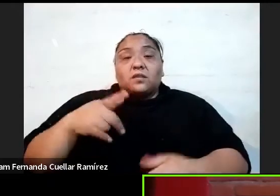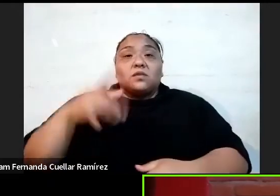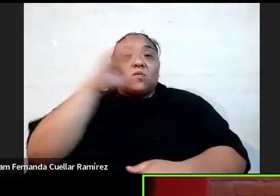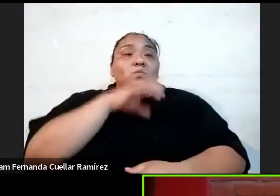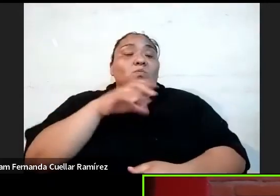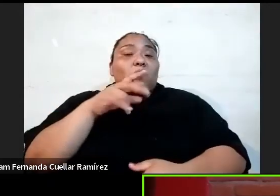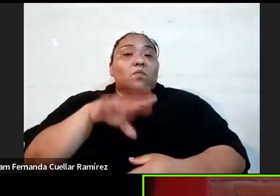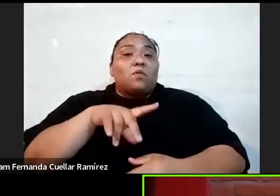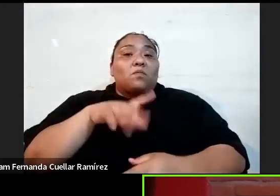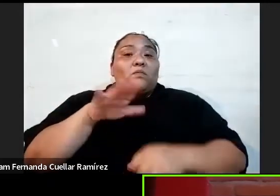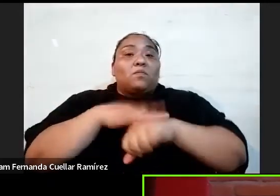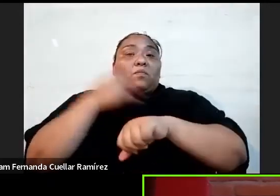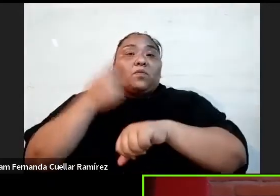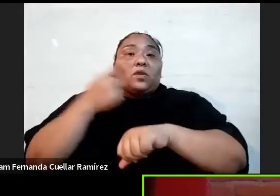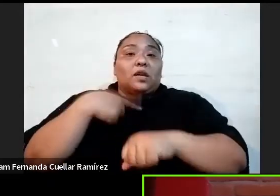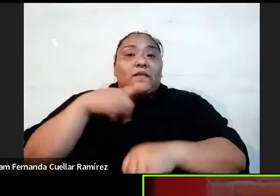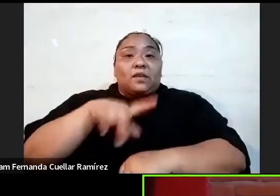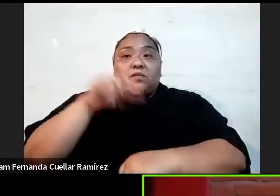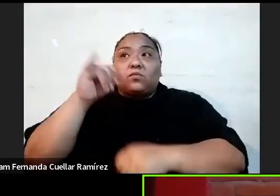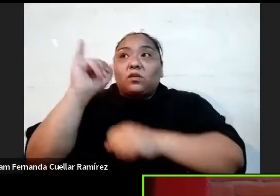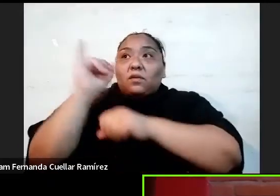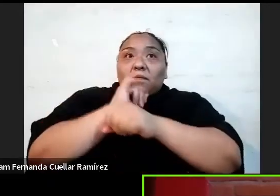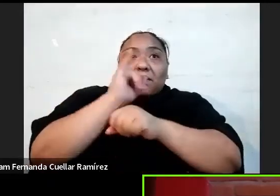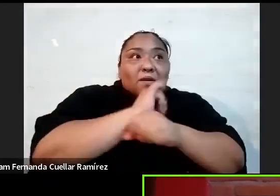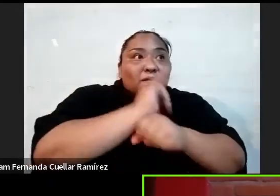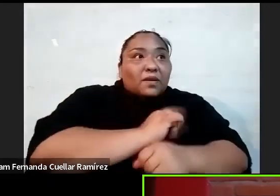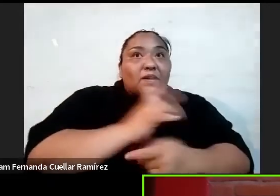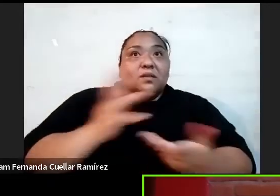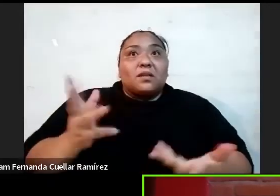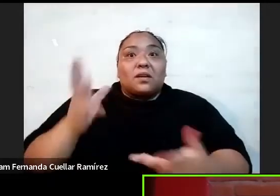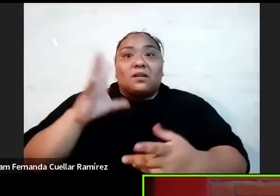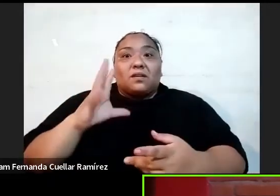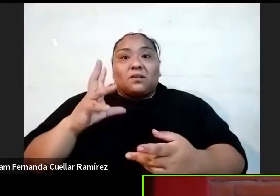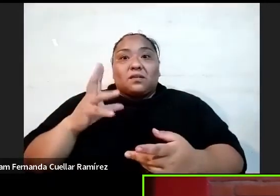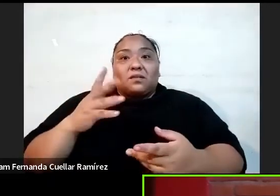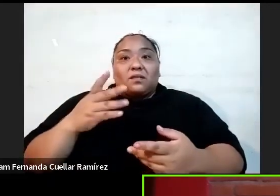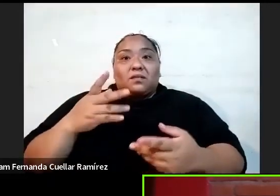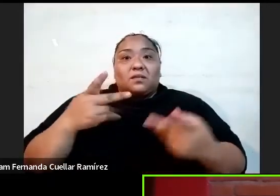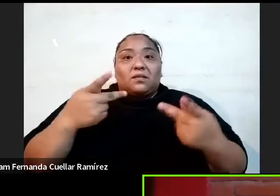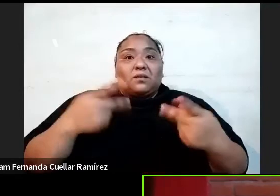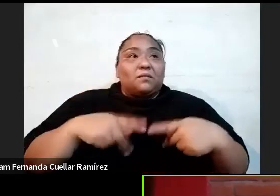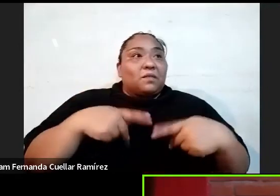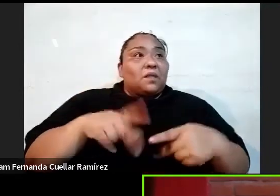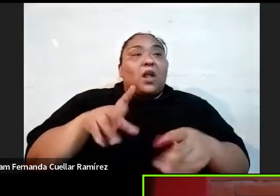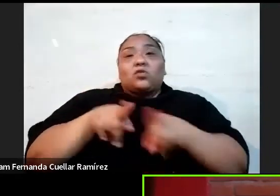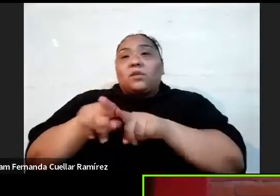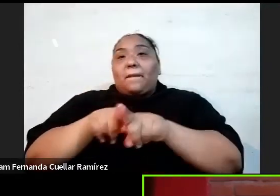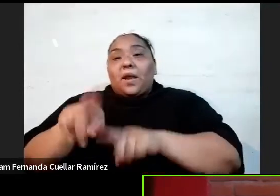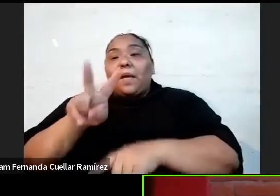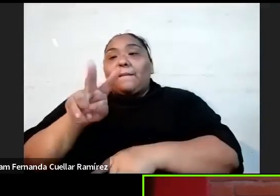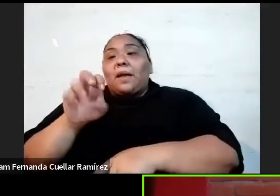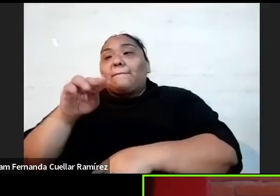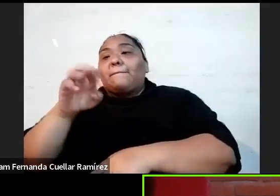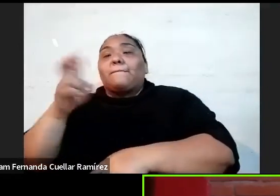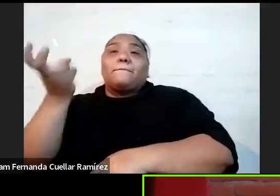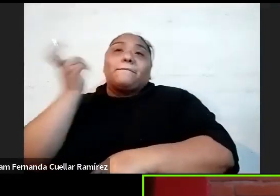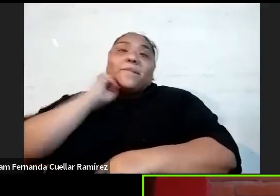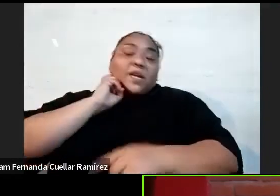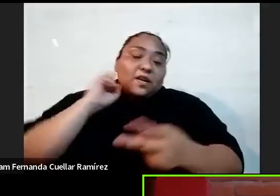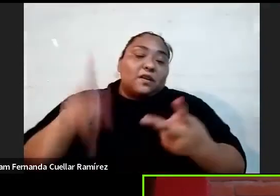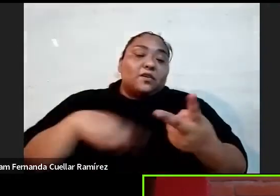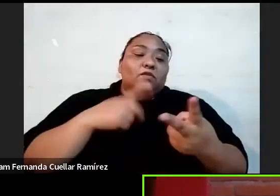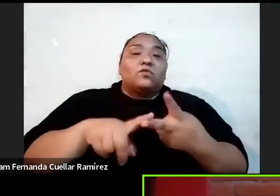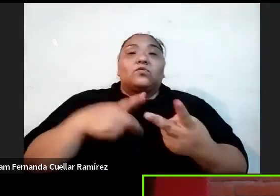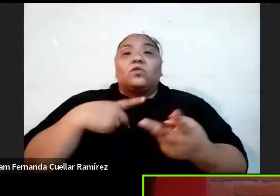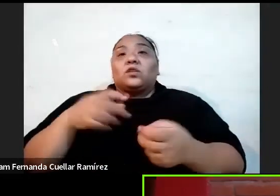también lo había hecho y que lo había intentado, y me encontré con las hermanas vampiro, con la superperra, con